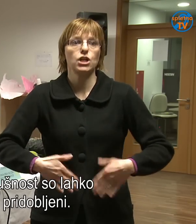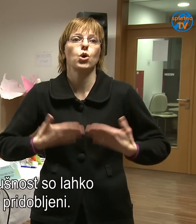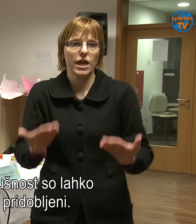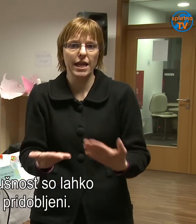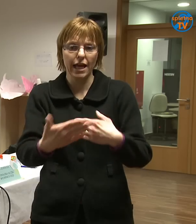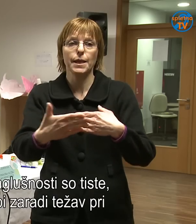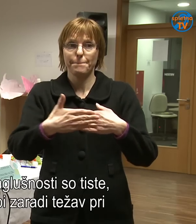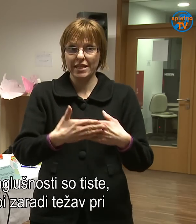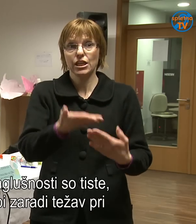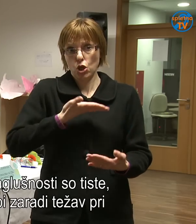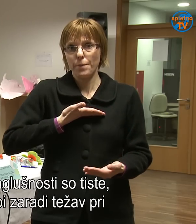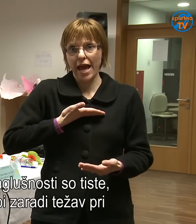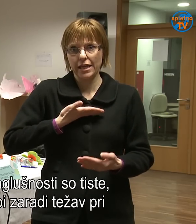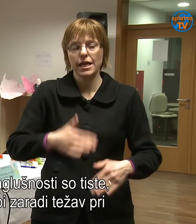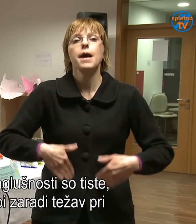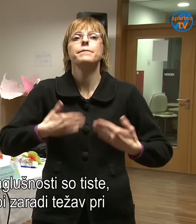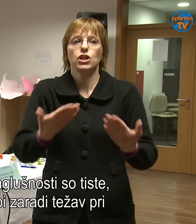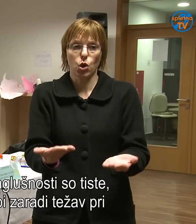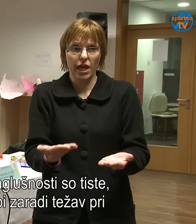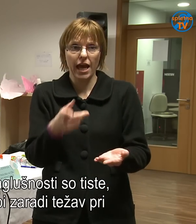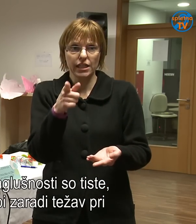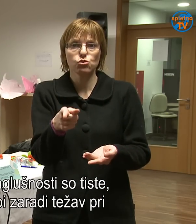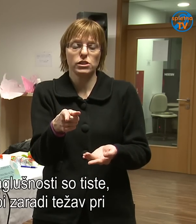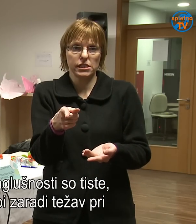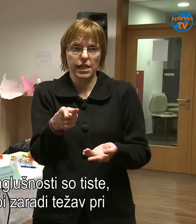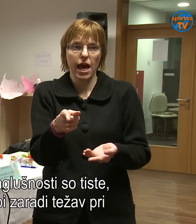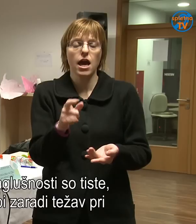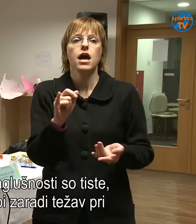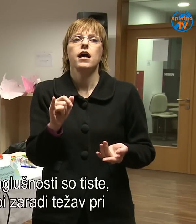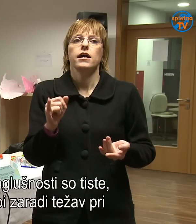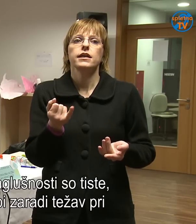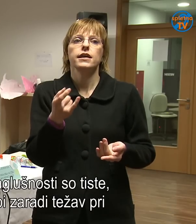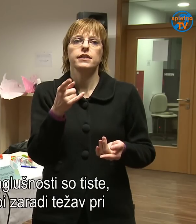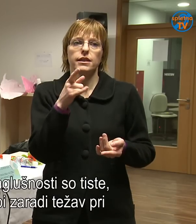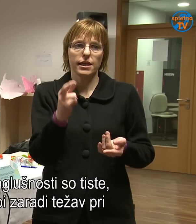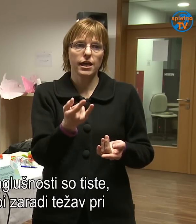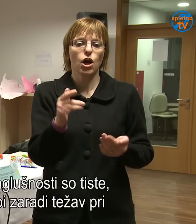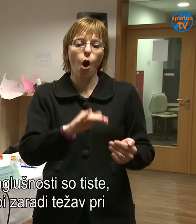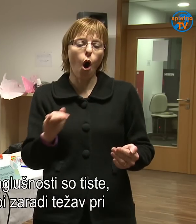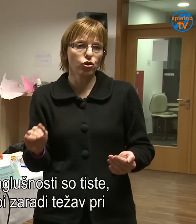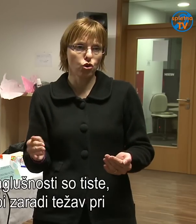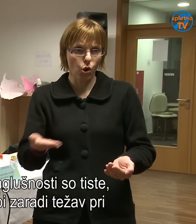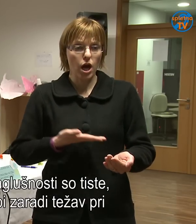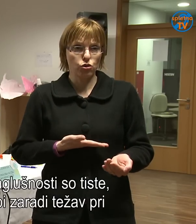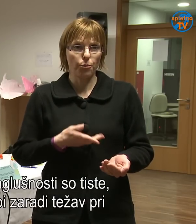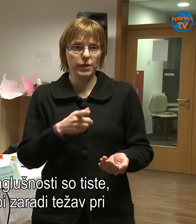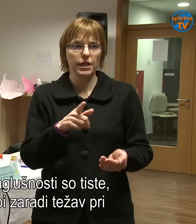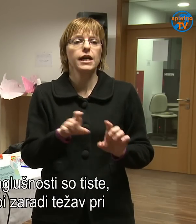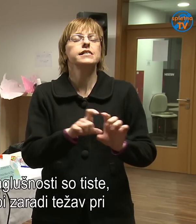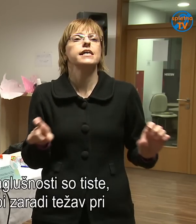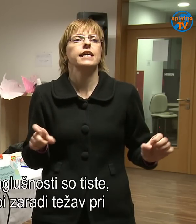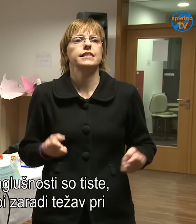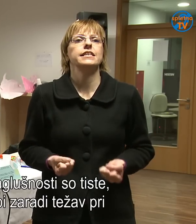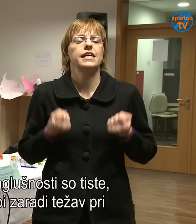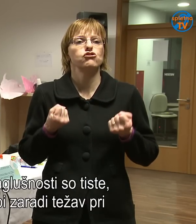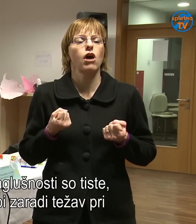pridobljeni. Prirojene vrste naglušnosti so tiste, ki jih otrok pridobi zaradi